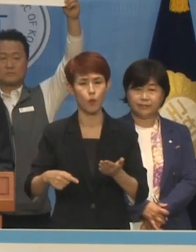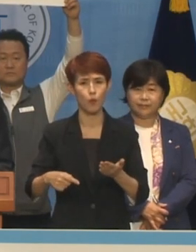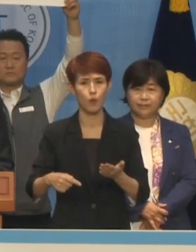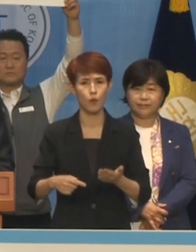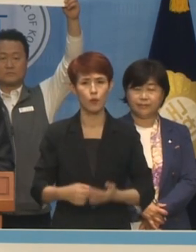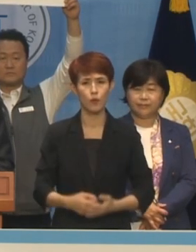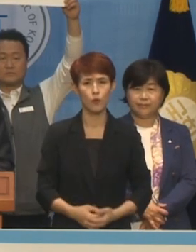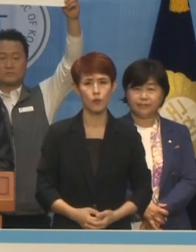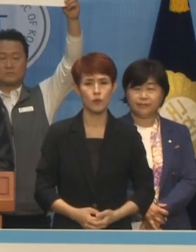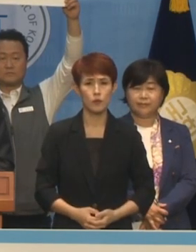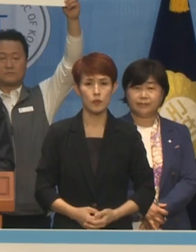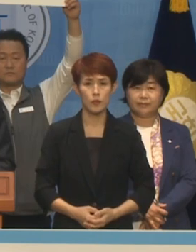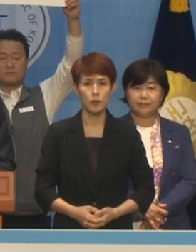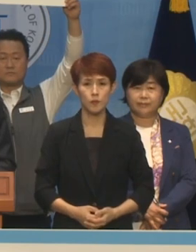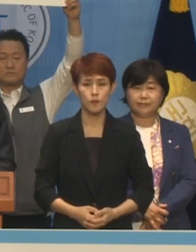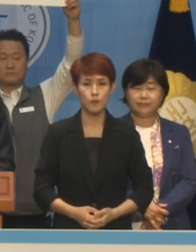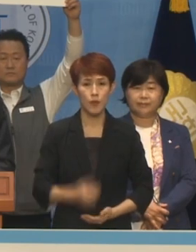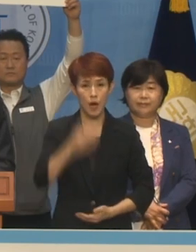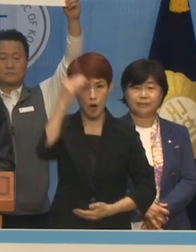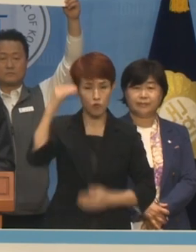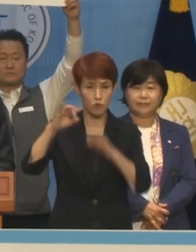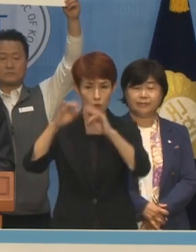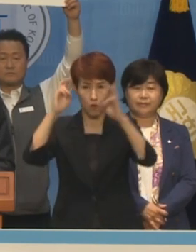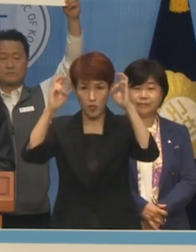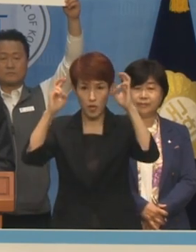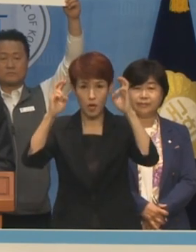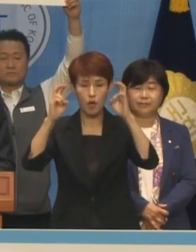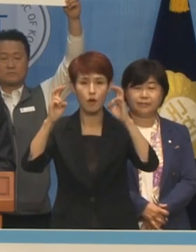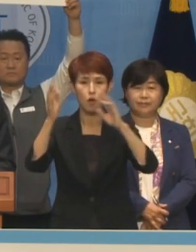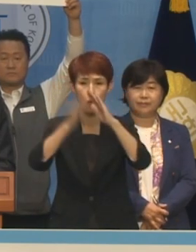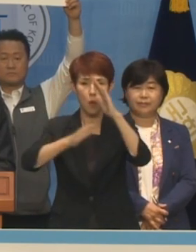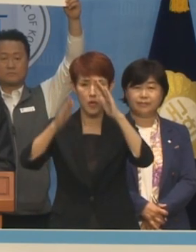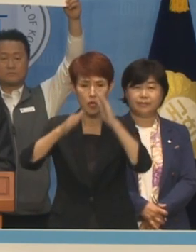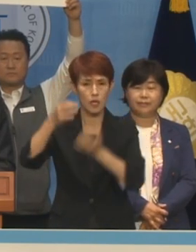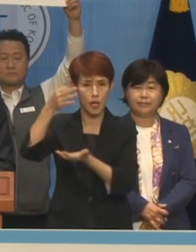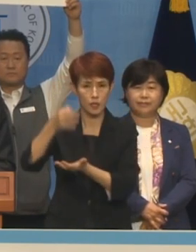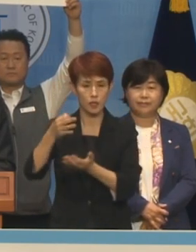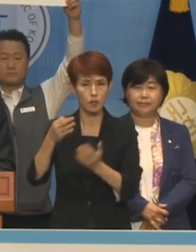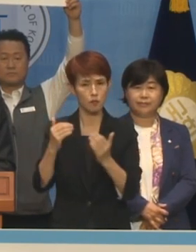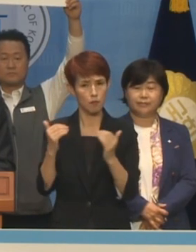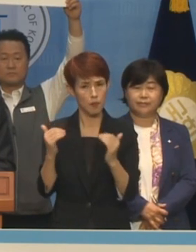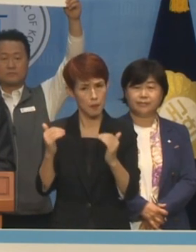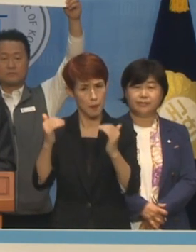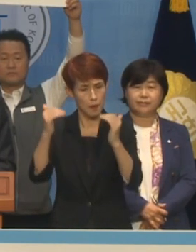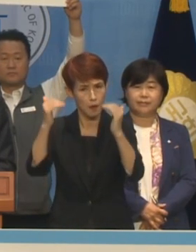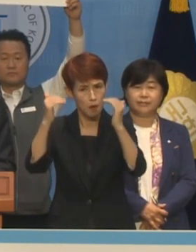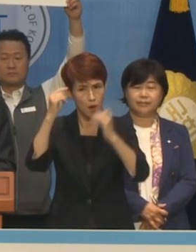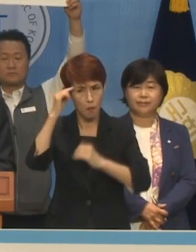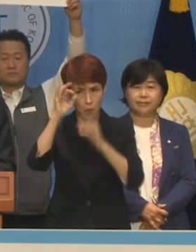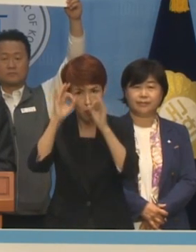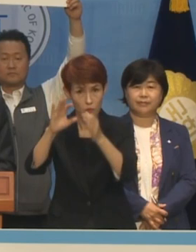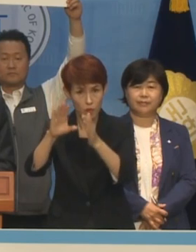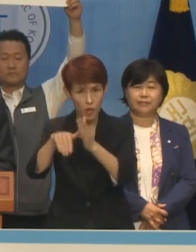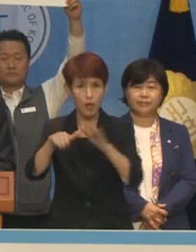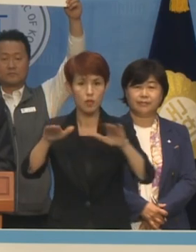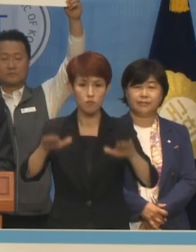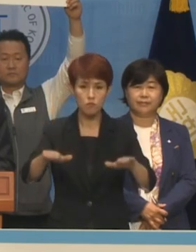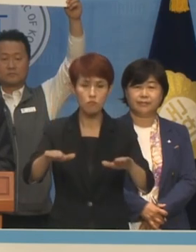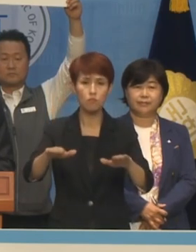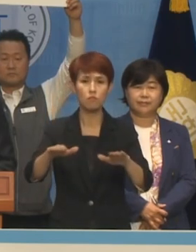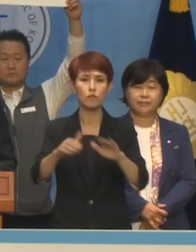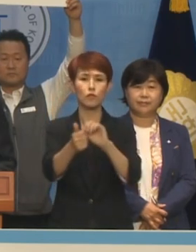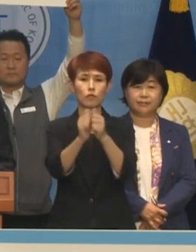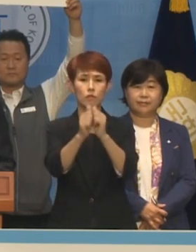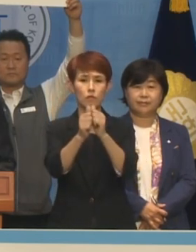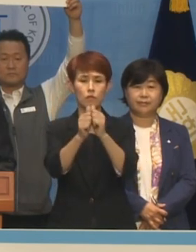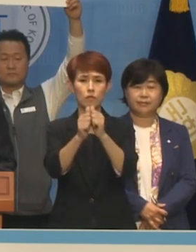될 것입니다. 결과적으로 한전 KDN의 공익적 가치와 성장성을 고려할 때 현재 평가된